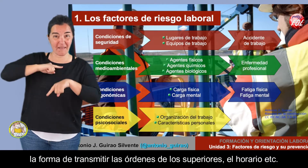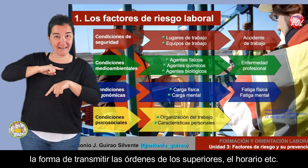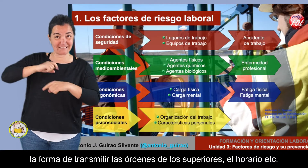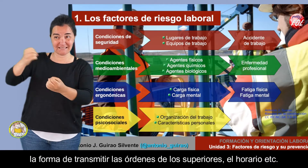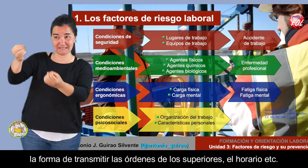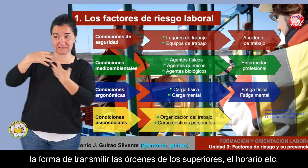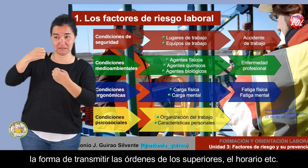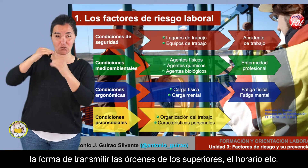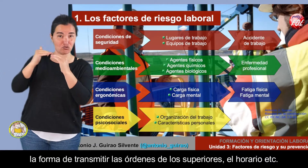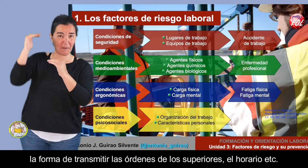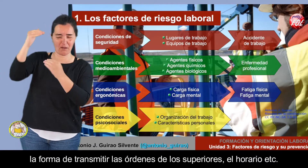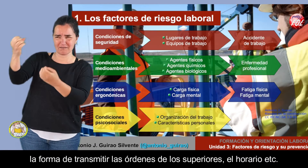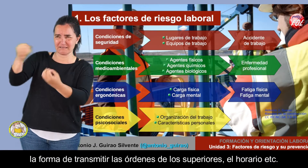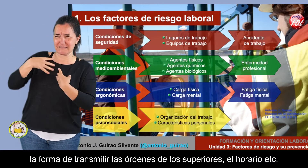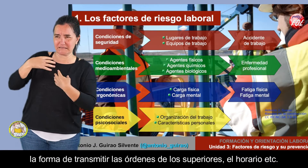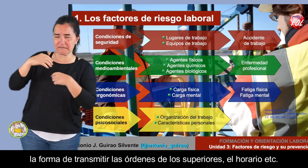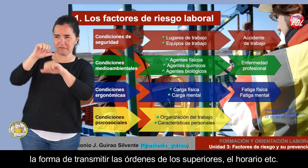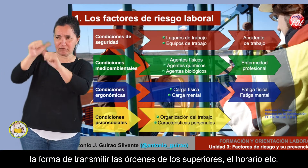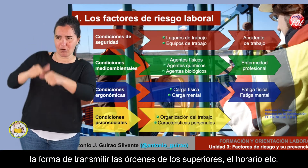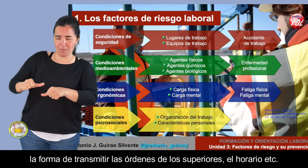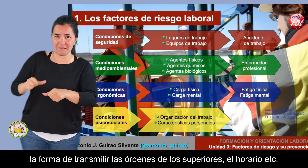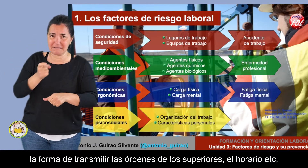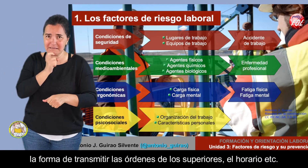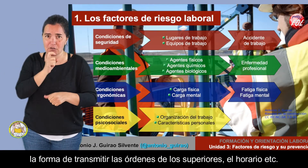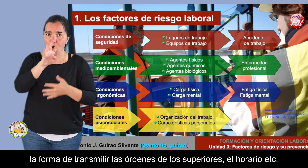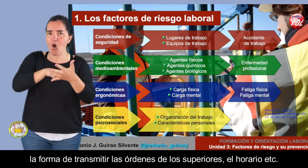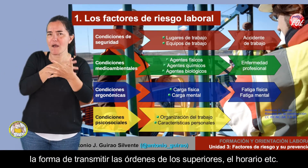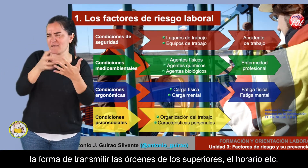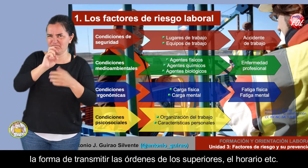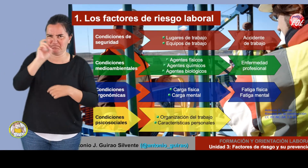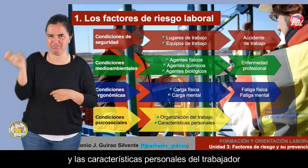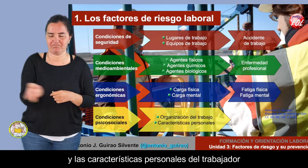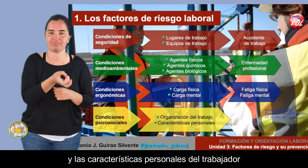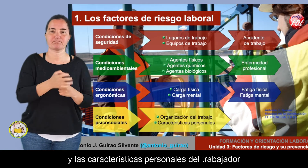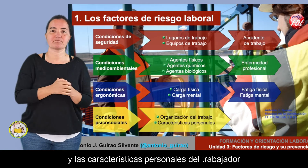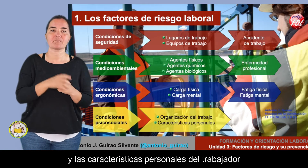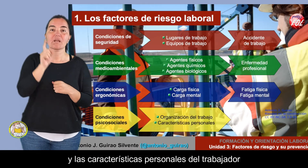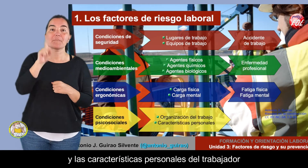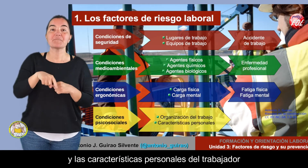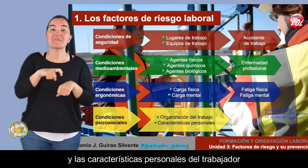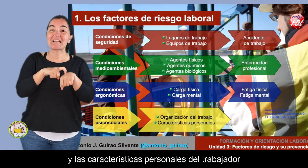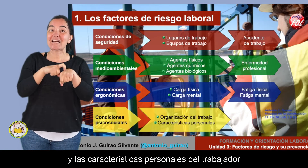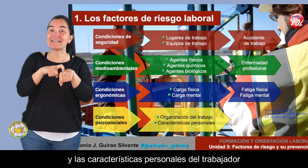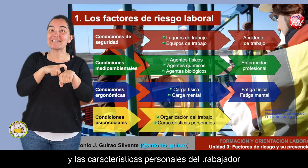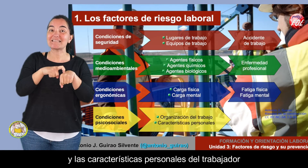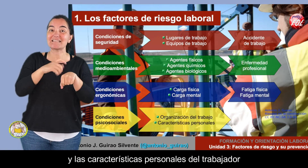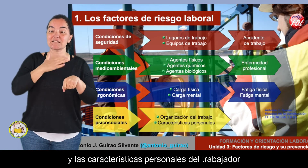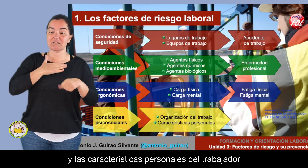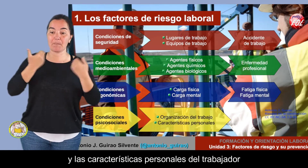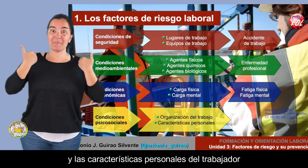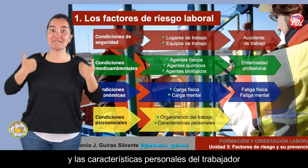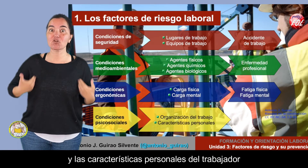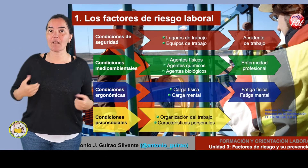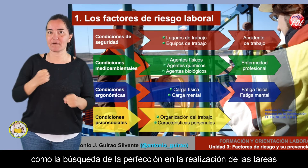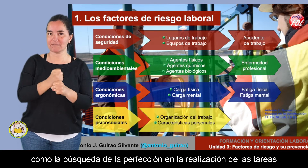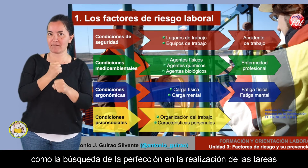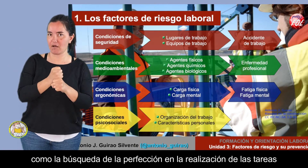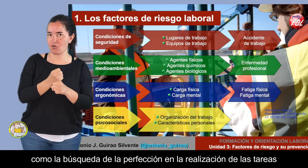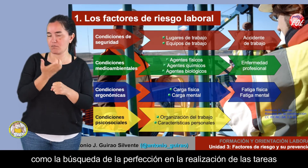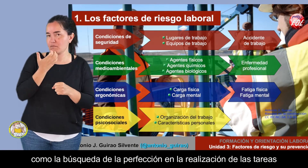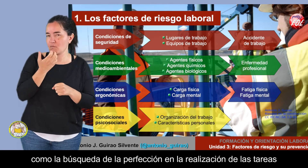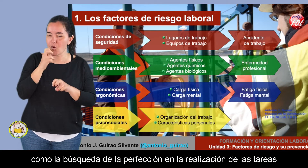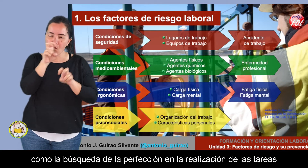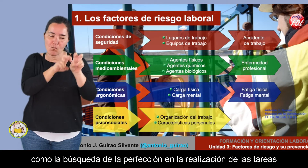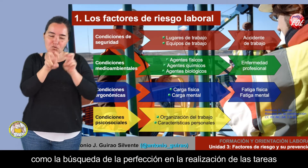las órdenes de los superiores, el horario, etc. y las características personales del trabajador,